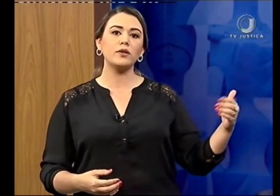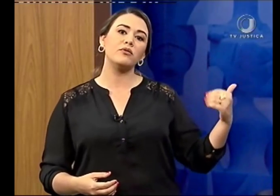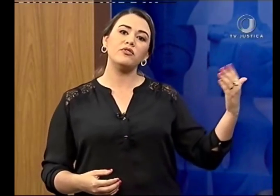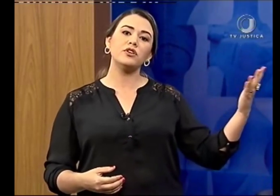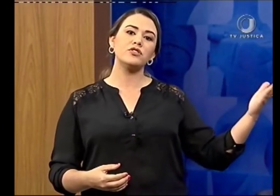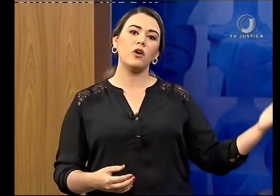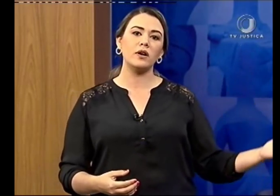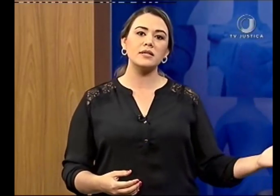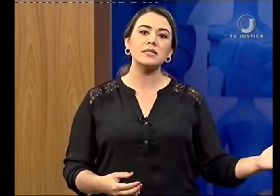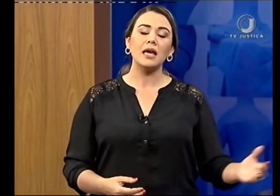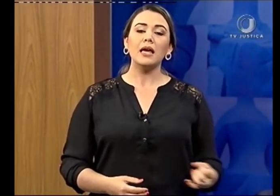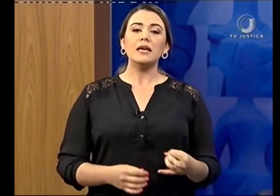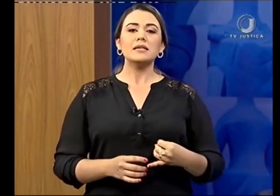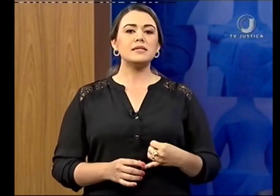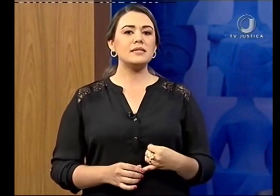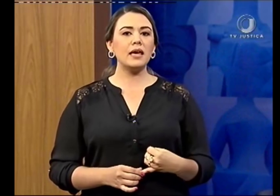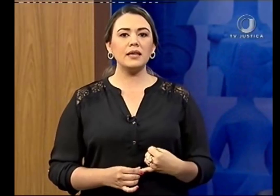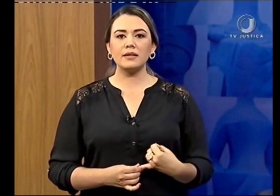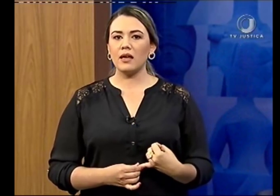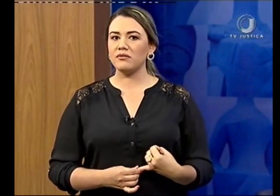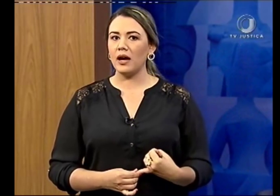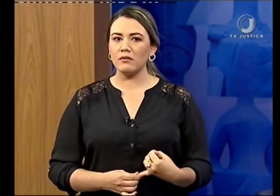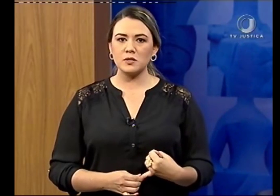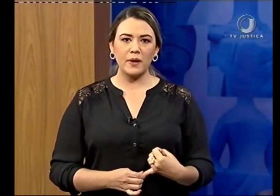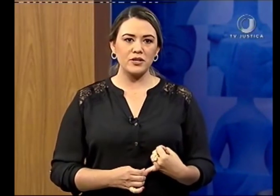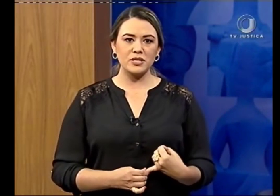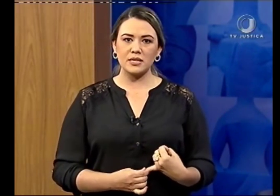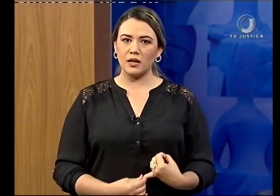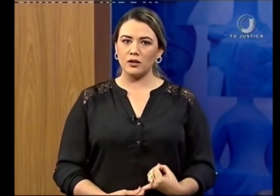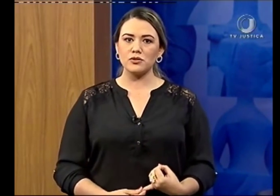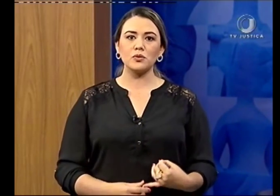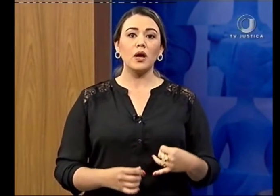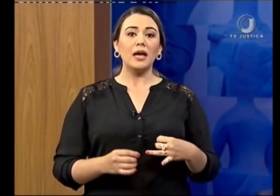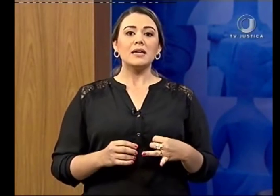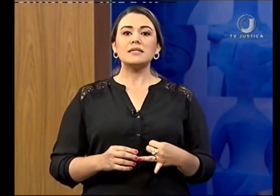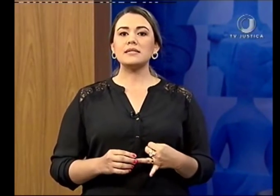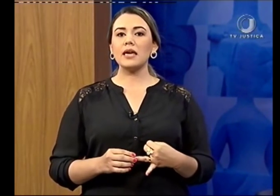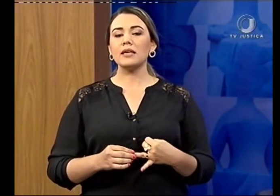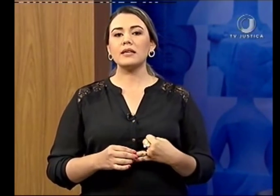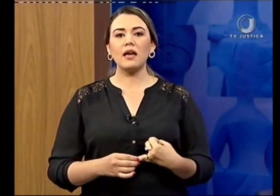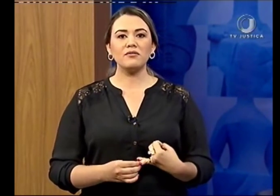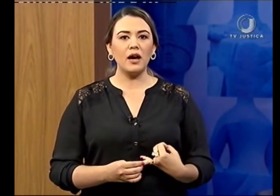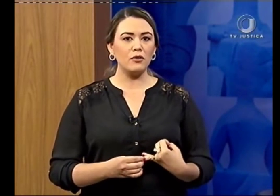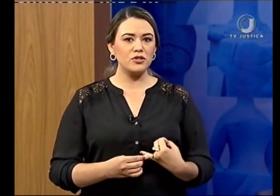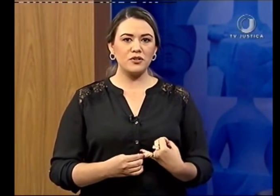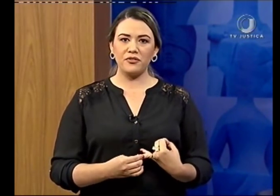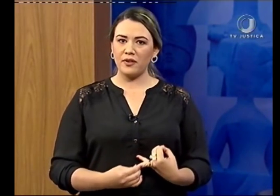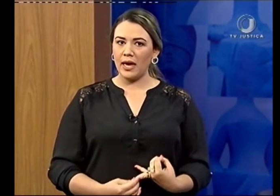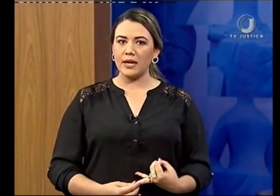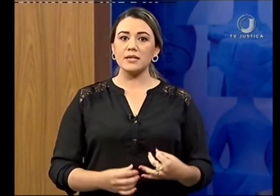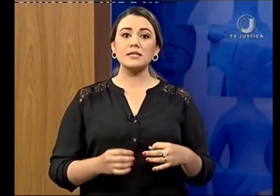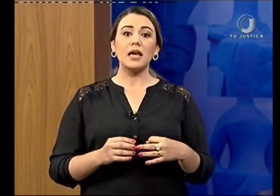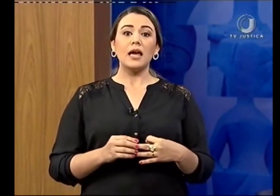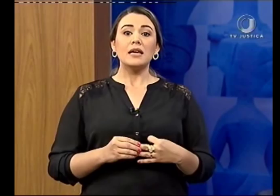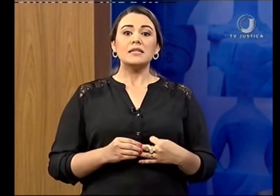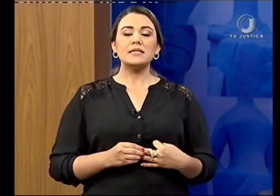18, 20 horas, sem intervalos para descanso, sem intervalos de férias,